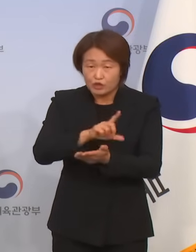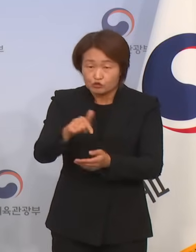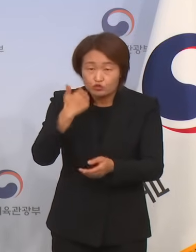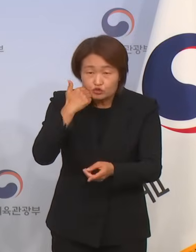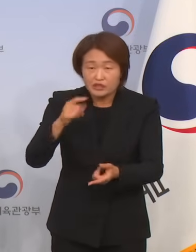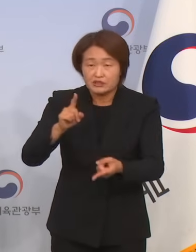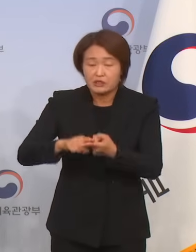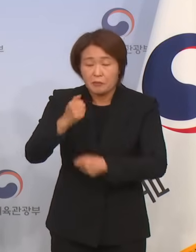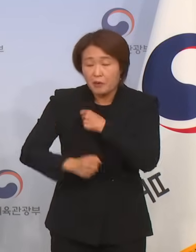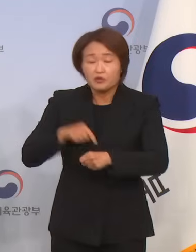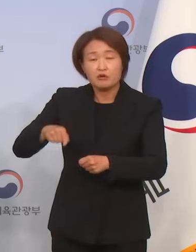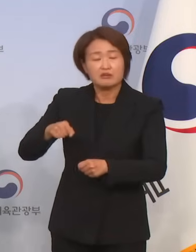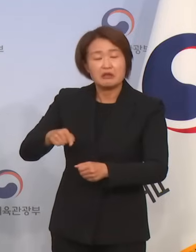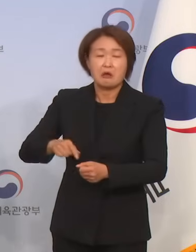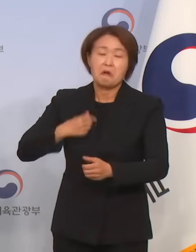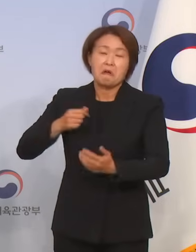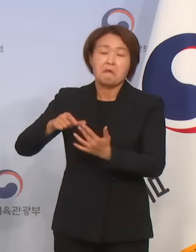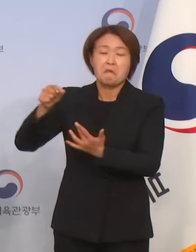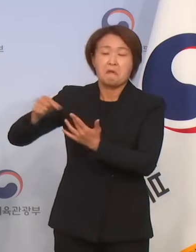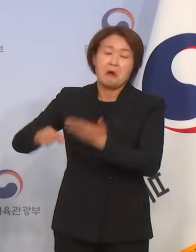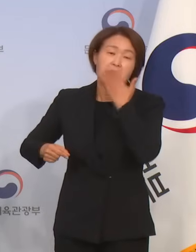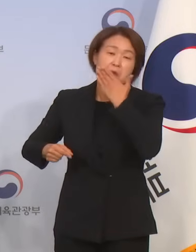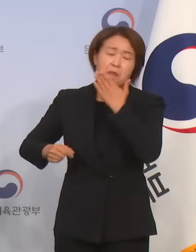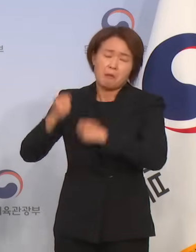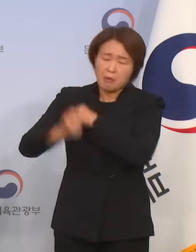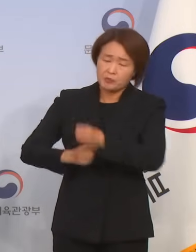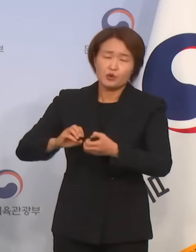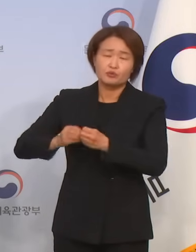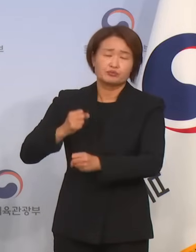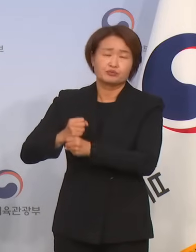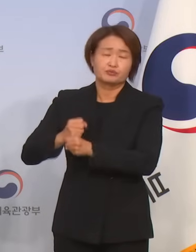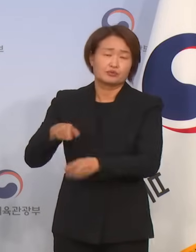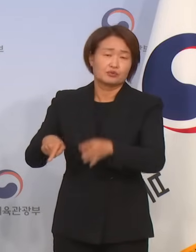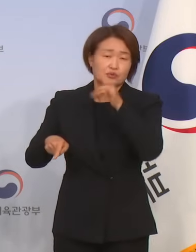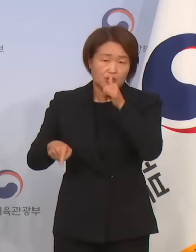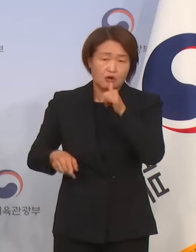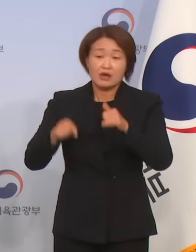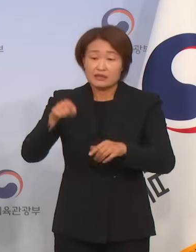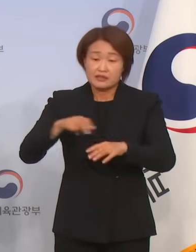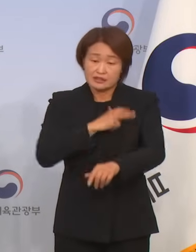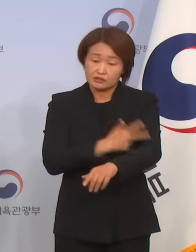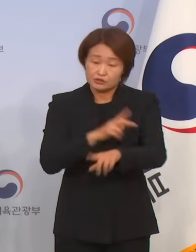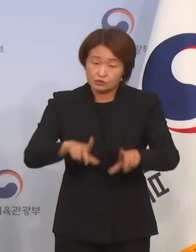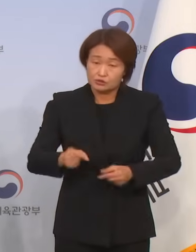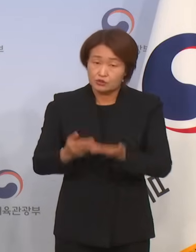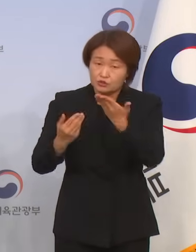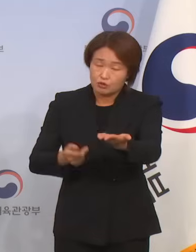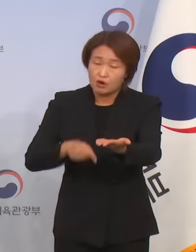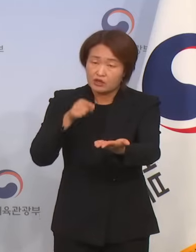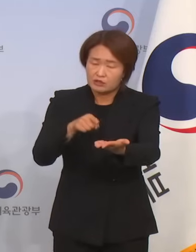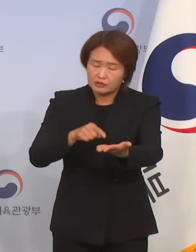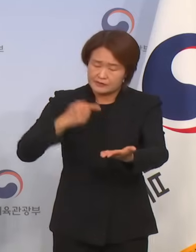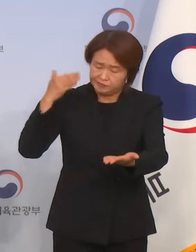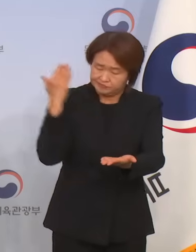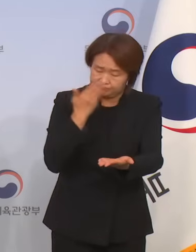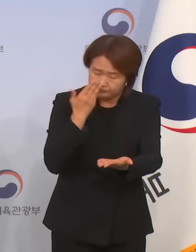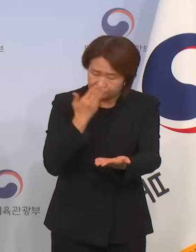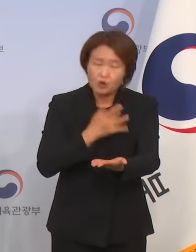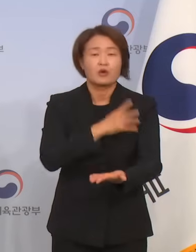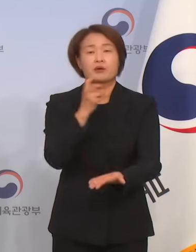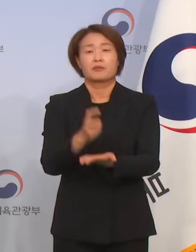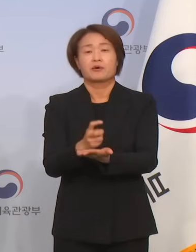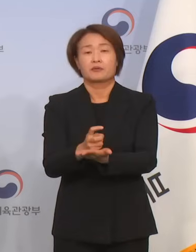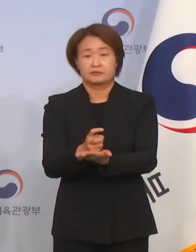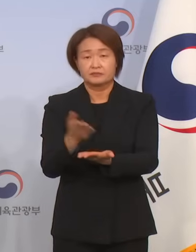결정하도록 부당하게 개정하였습니다. 자격증 운영과 발급 업무는 투명하고 엄격하게 해야